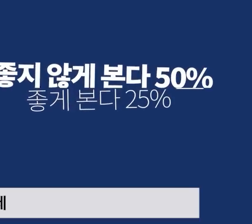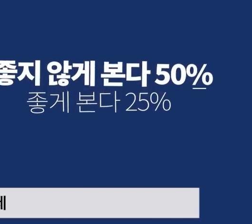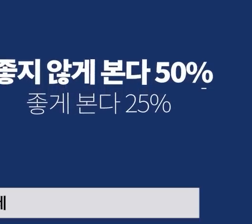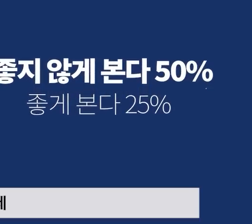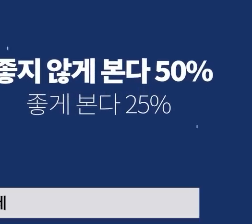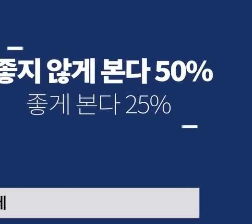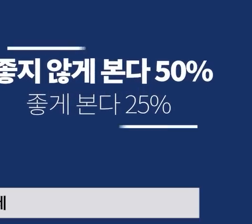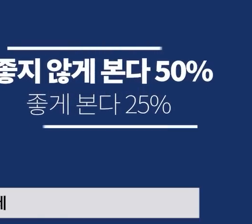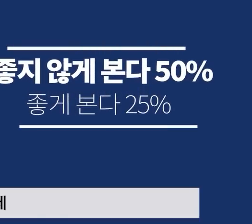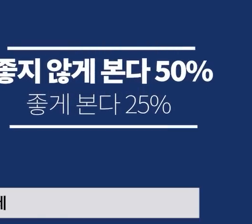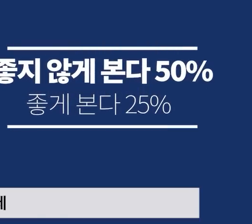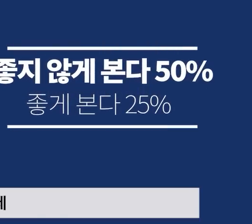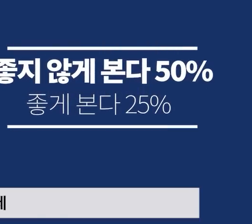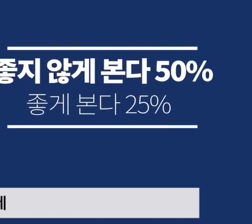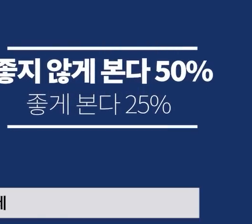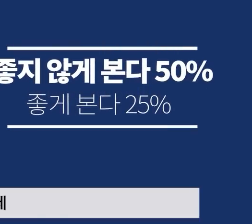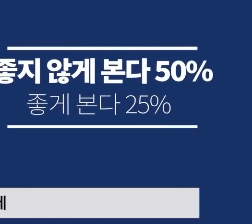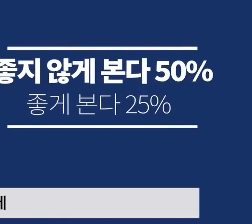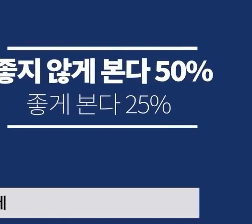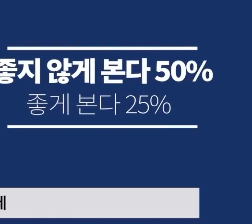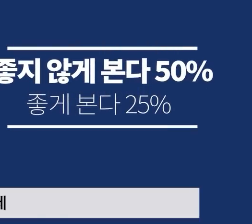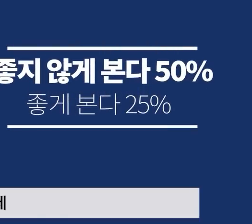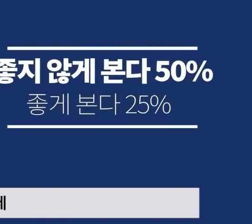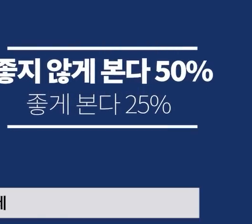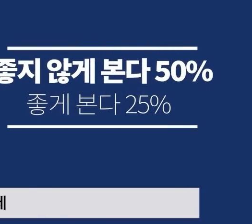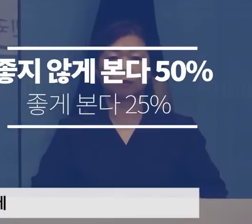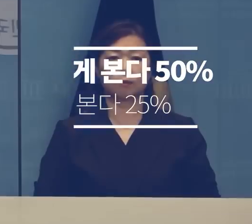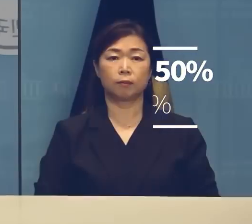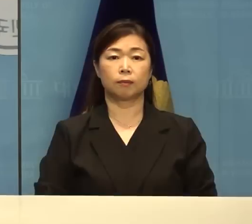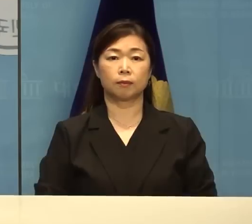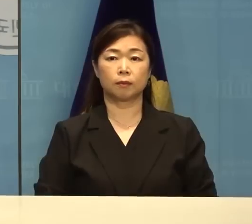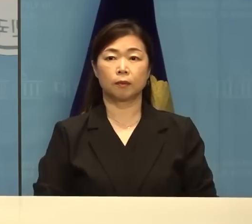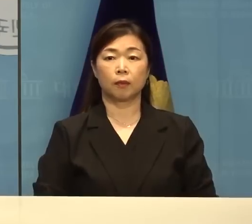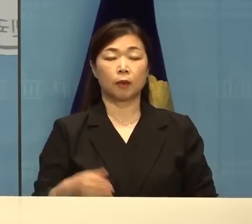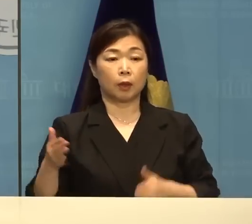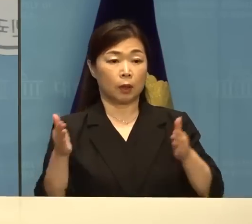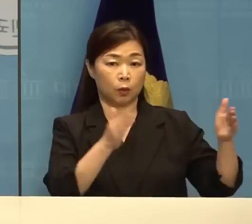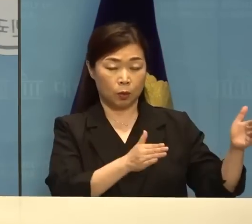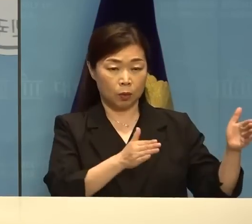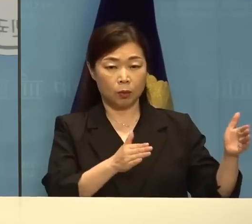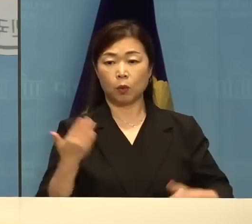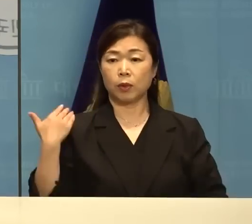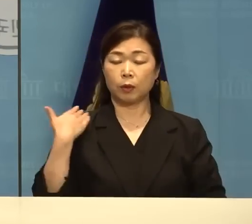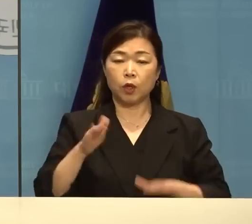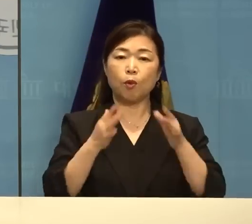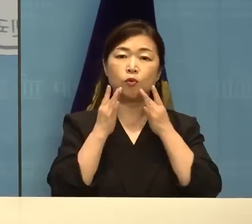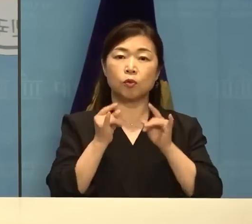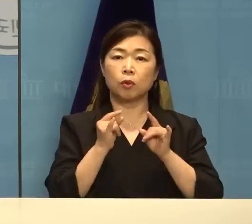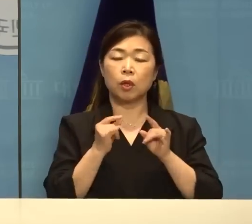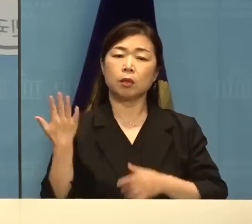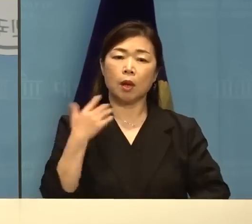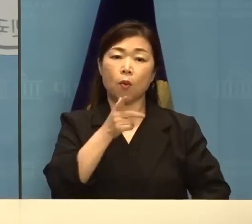본다가 50%, 좋게 본다는 25%였습니다. 그리고 이어서 최근 이번 주